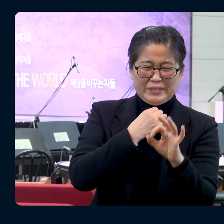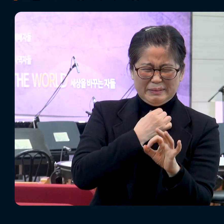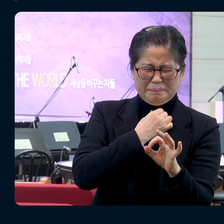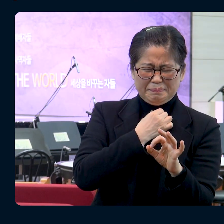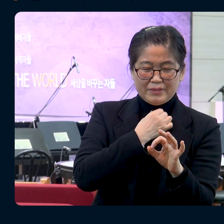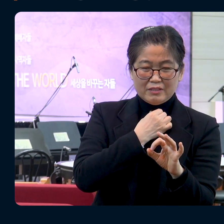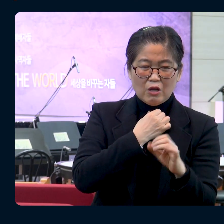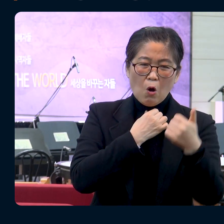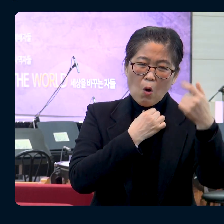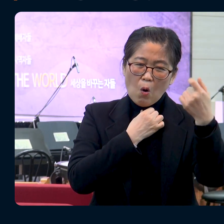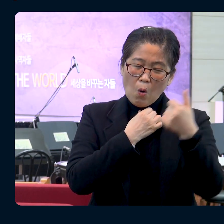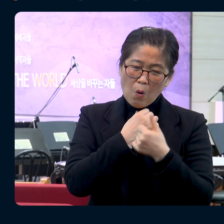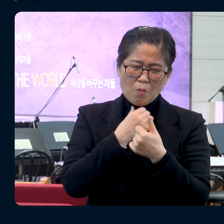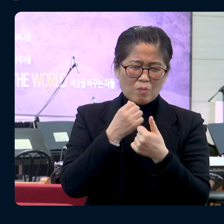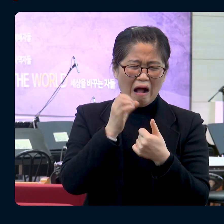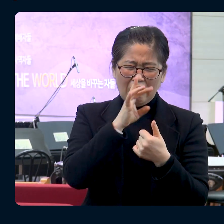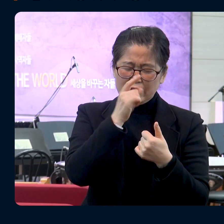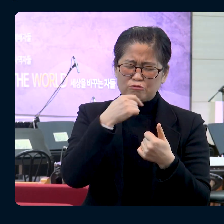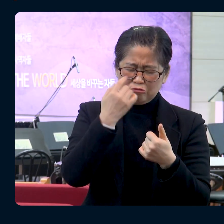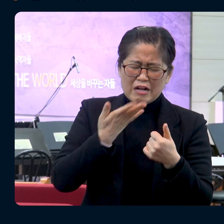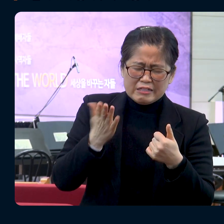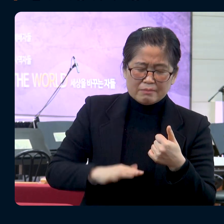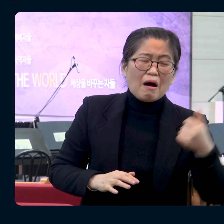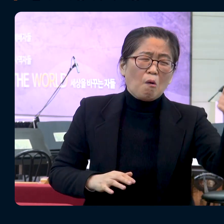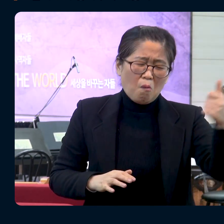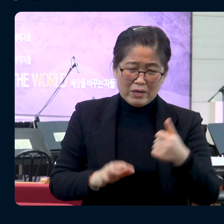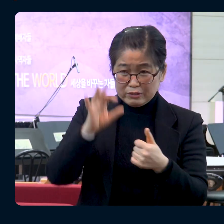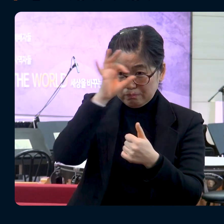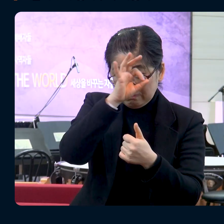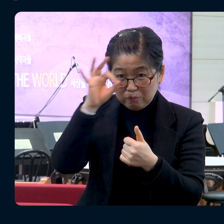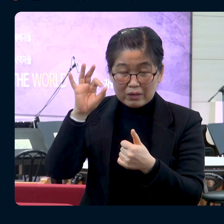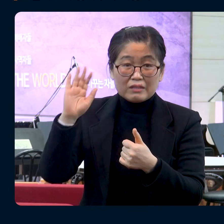싶어서 그래서 오면 안 되는 줄 알지만 왔습니다.